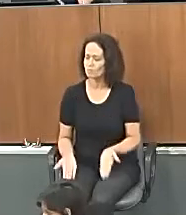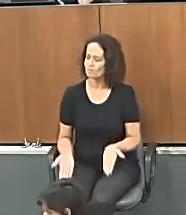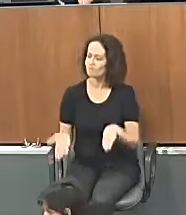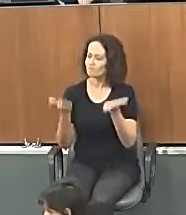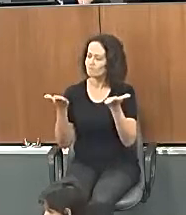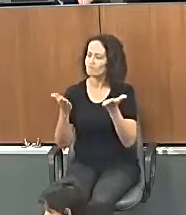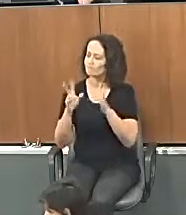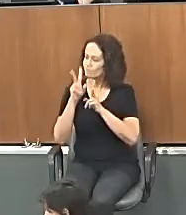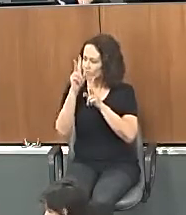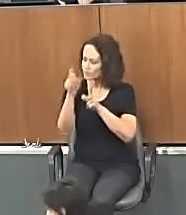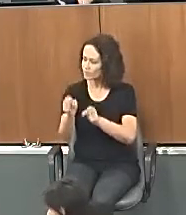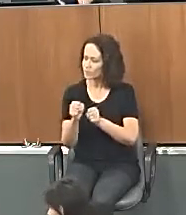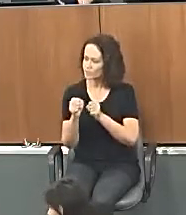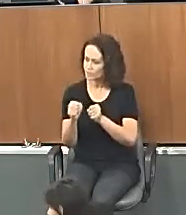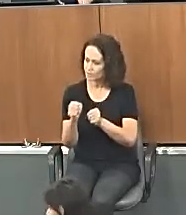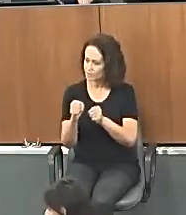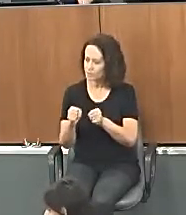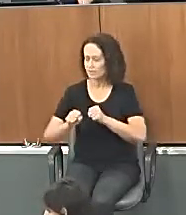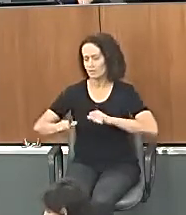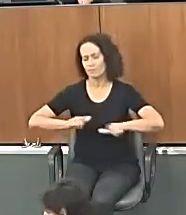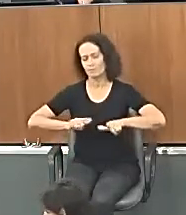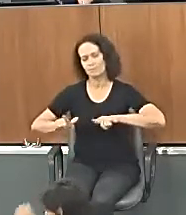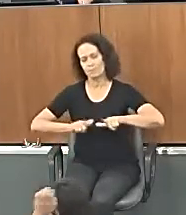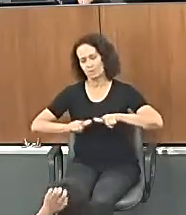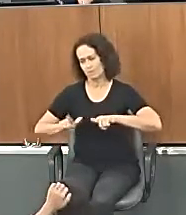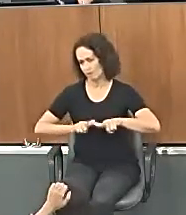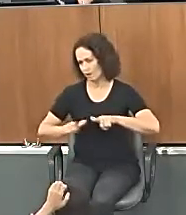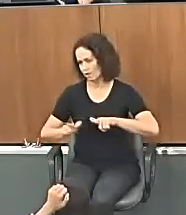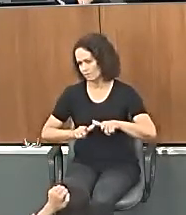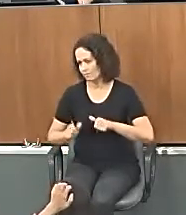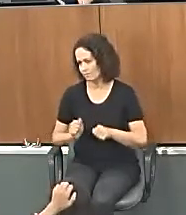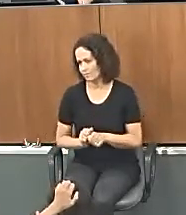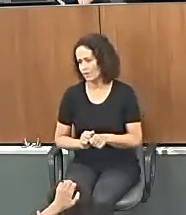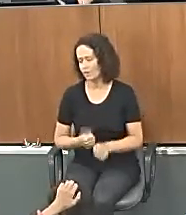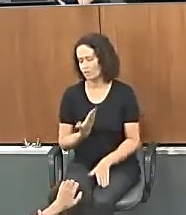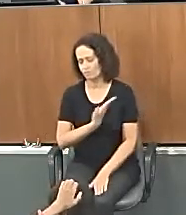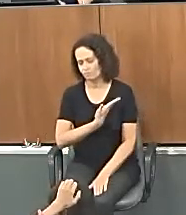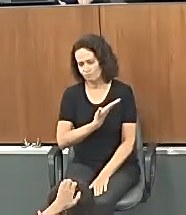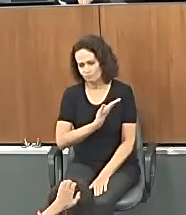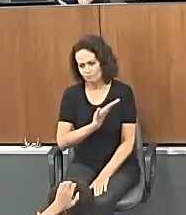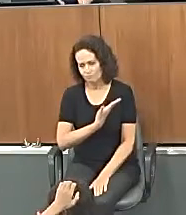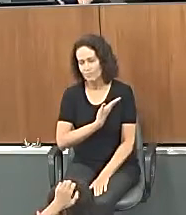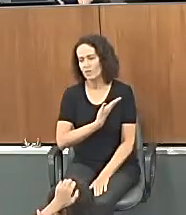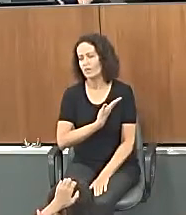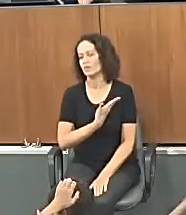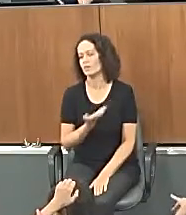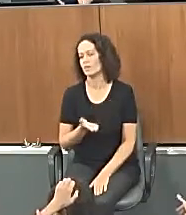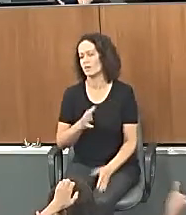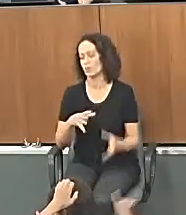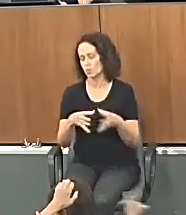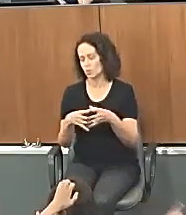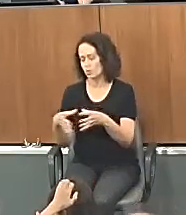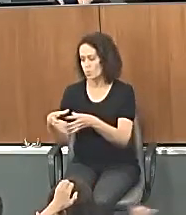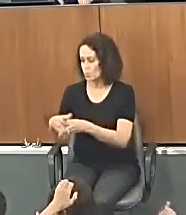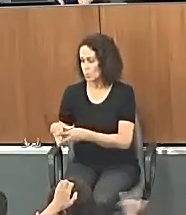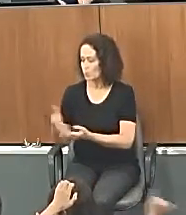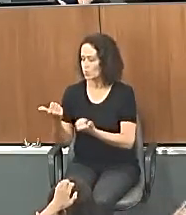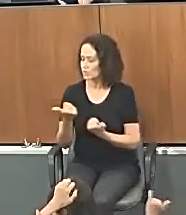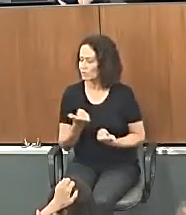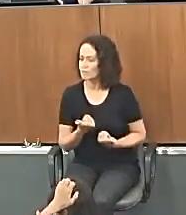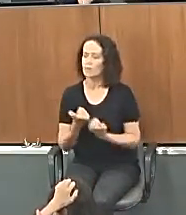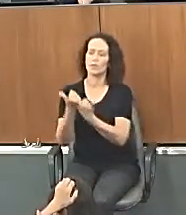para fortalecer esse trabalho todos os companheiros nas comissões nos apóiam e